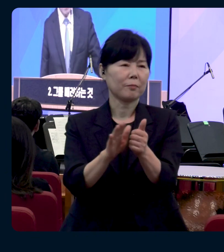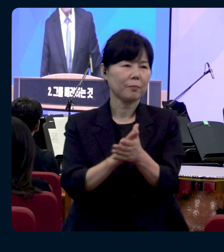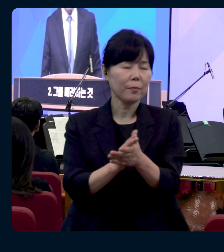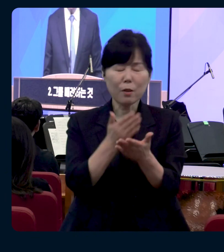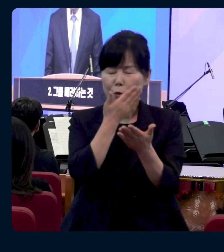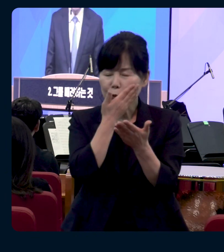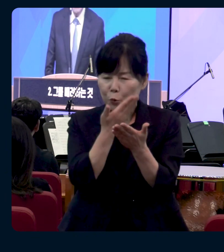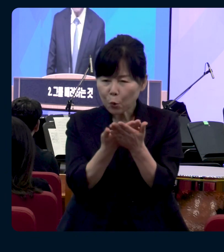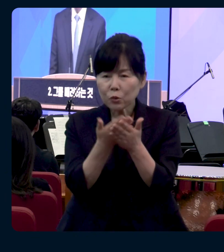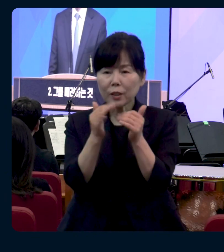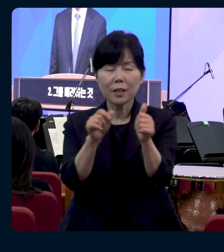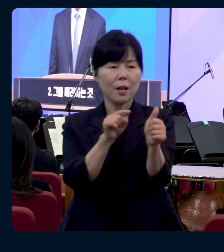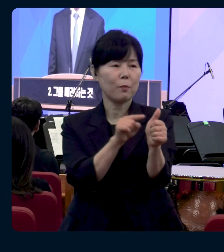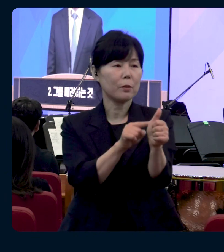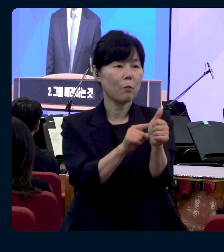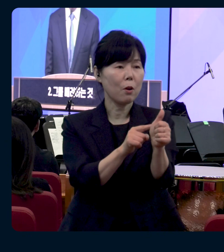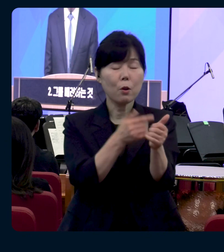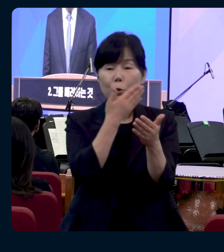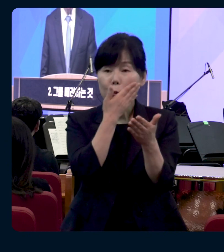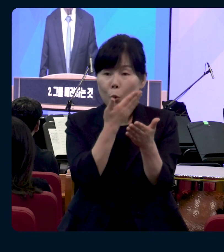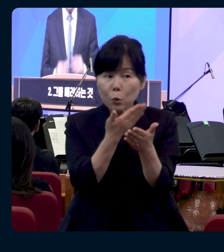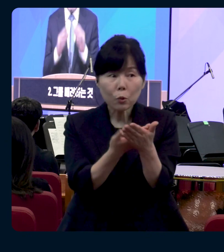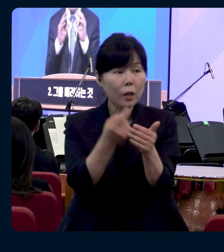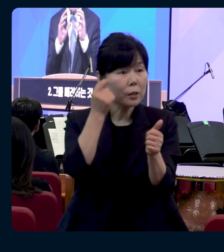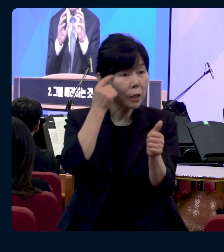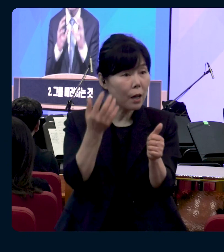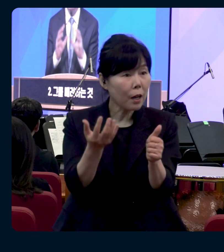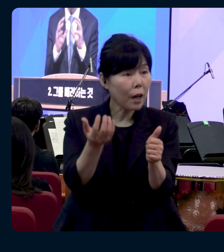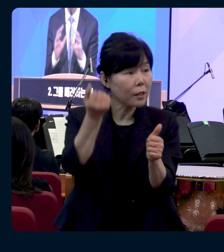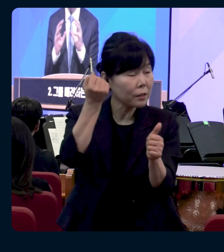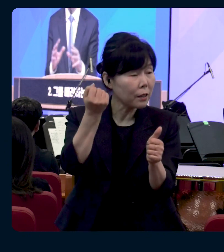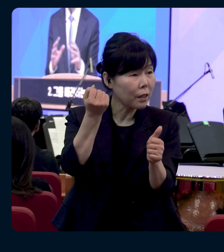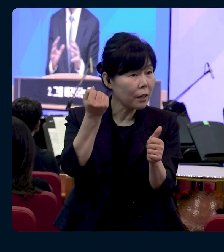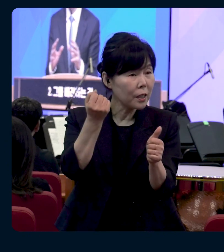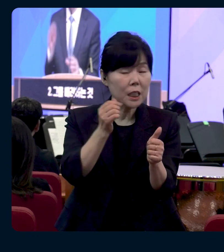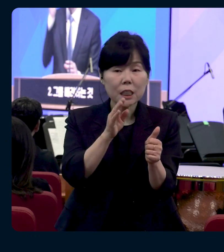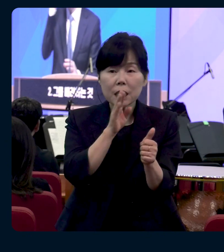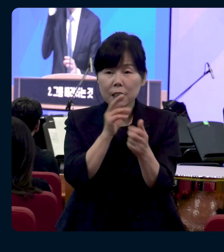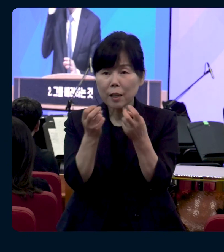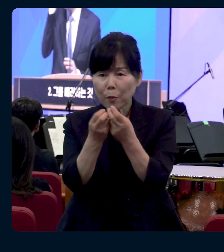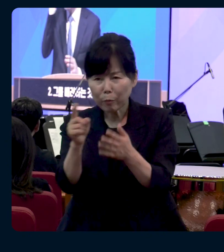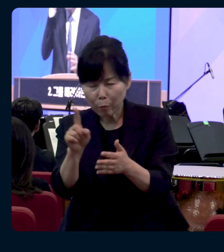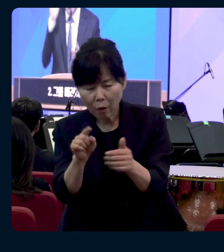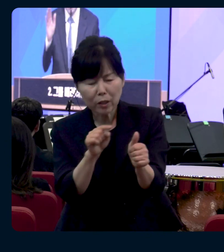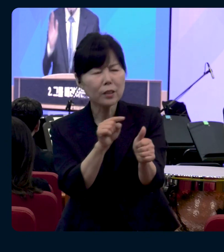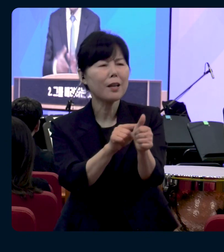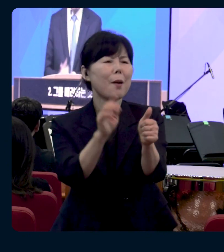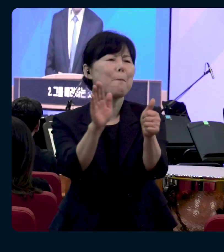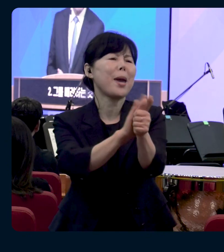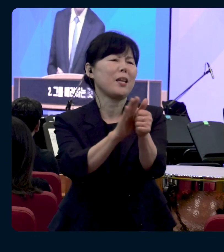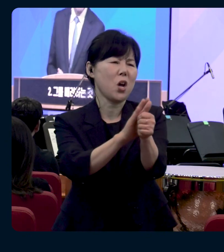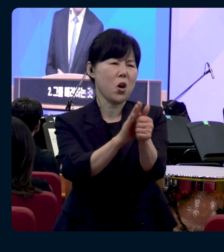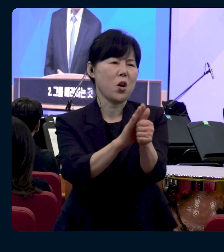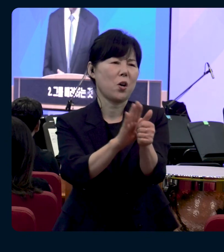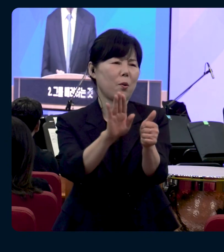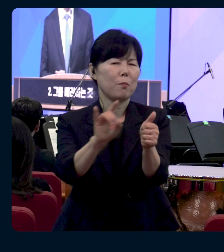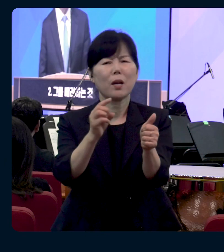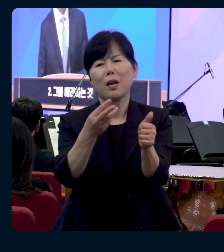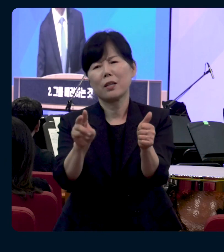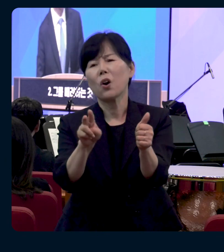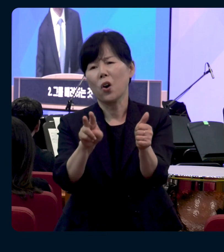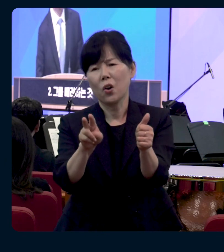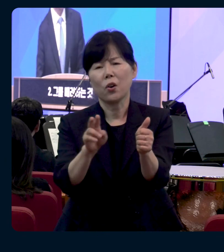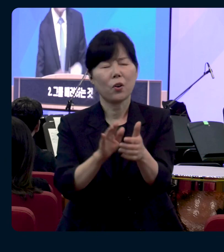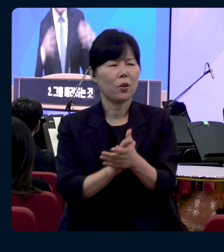소중한 사람을 소중하게 여기고 대하는 가장 실제적인 것이 뭐냐? 바로 그를 배려하는 것입니다. 좀 더